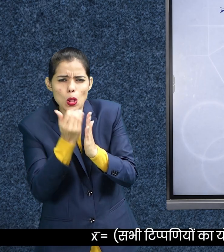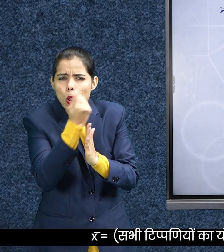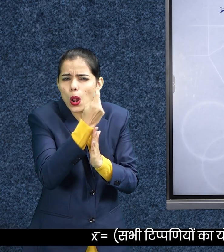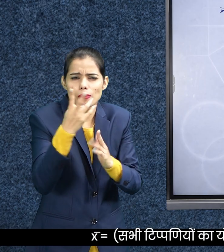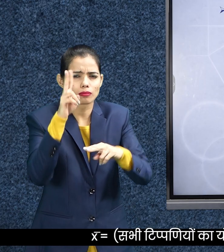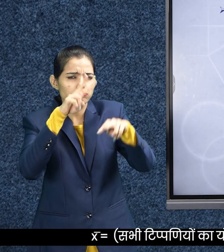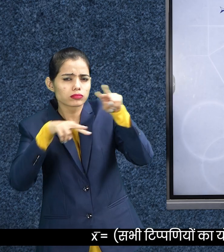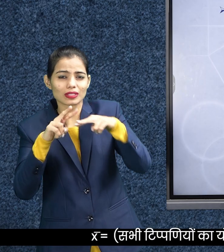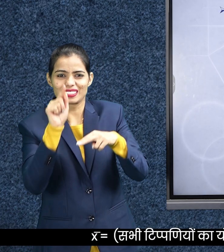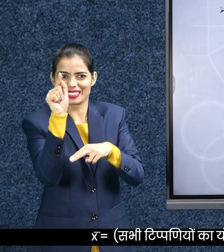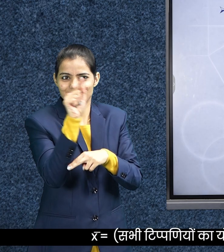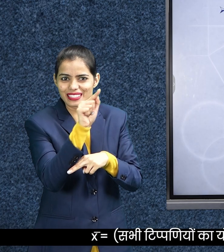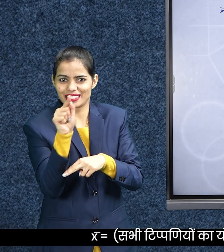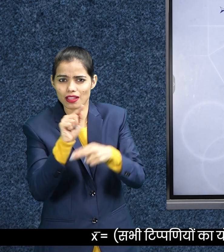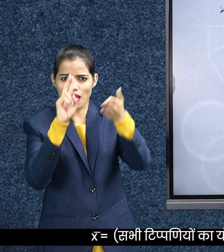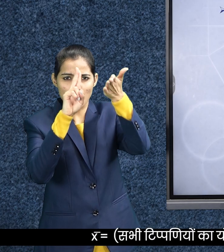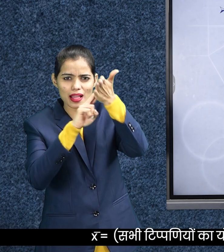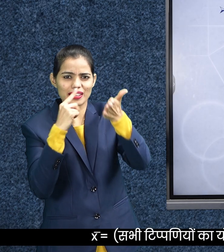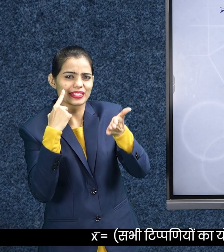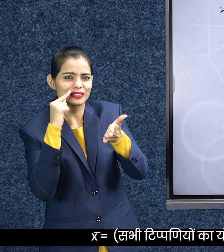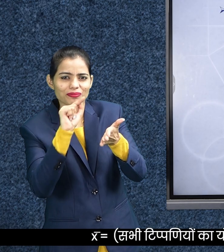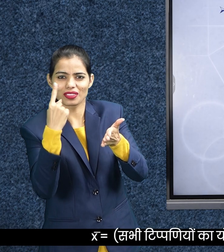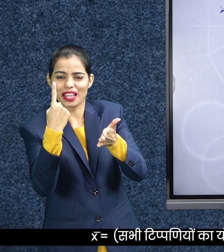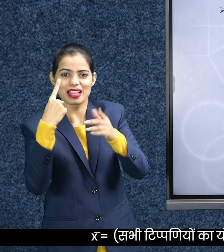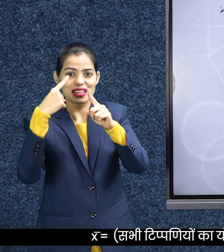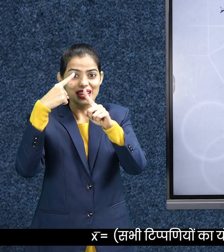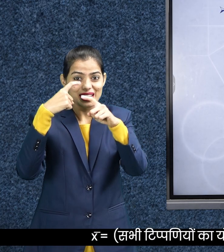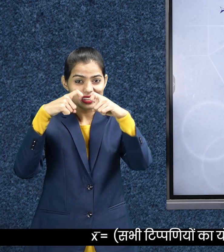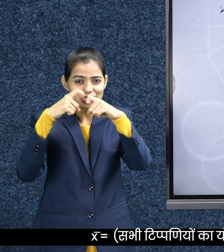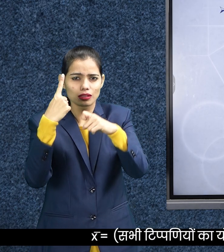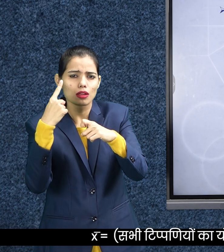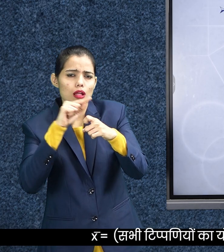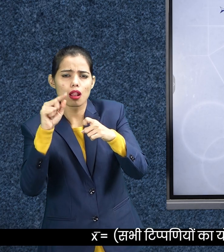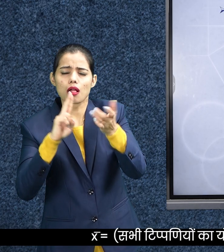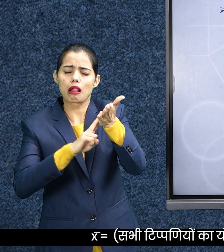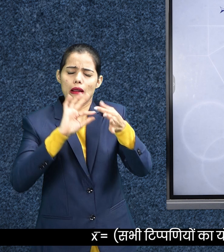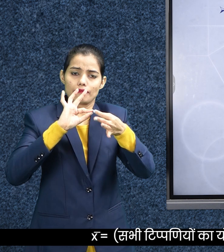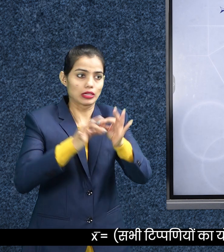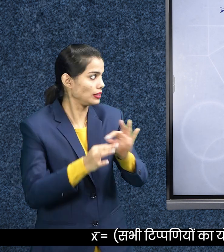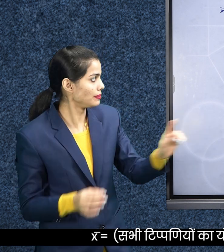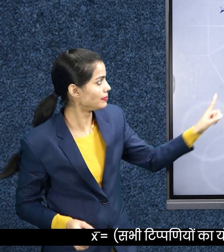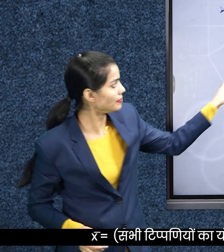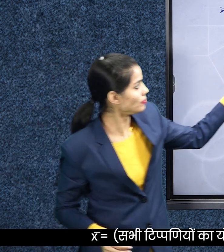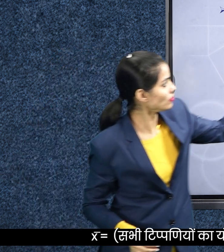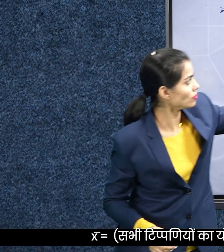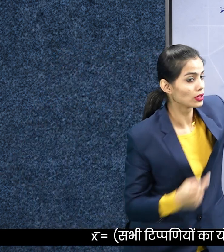by टिप्पणियों की कुल संख्या = 1 =